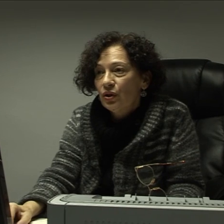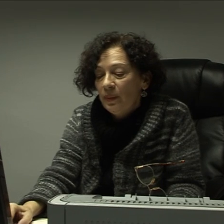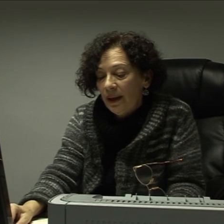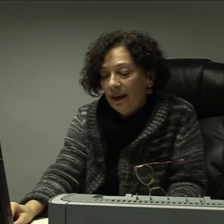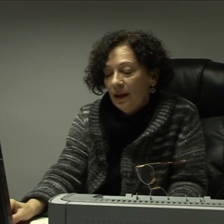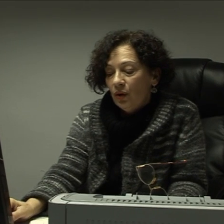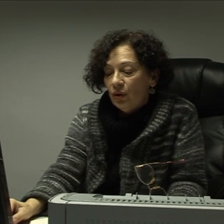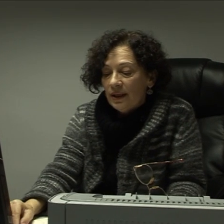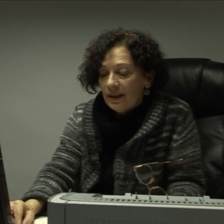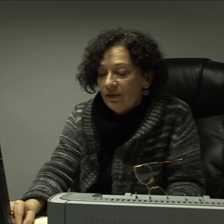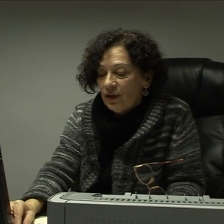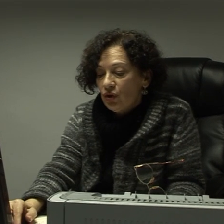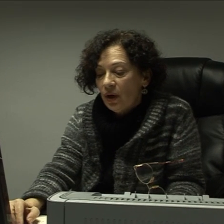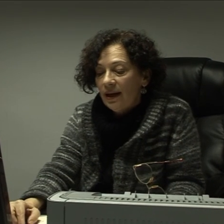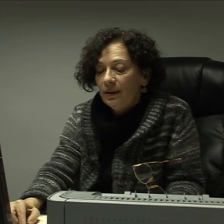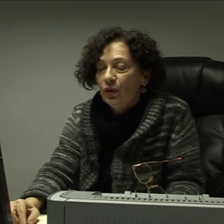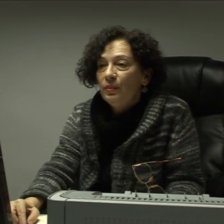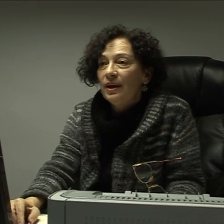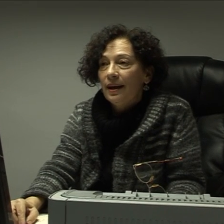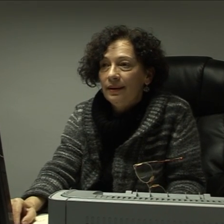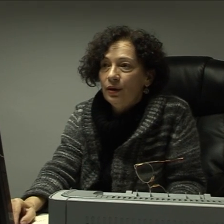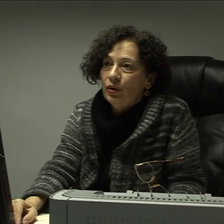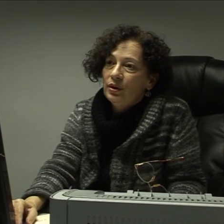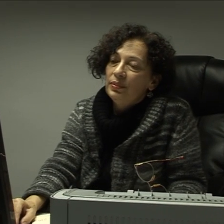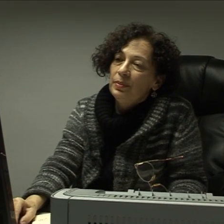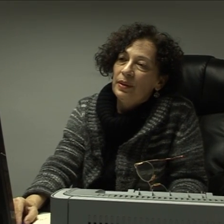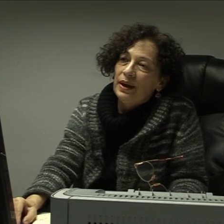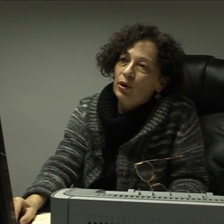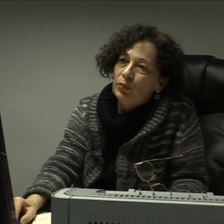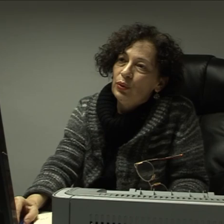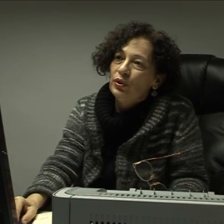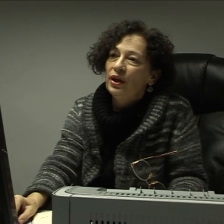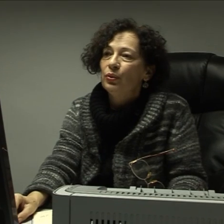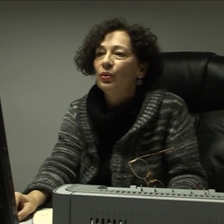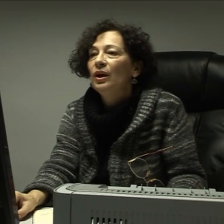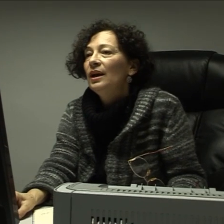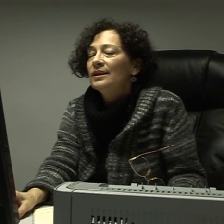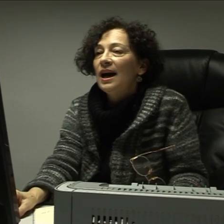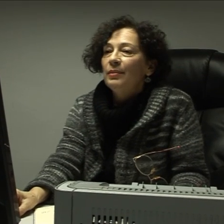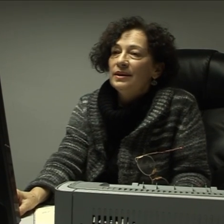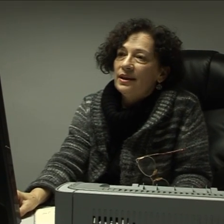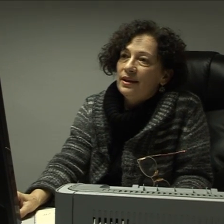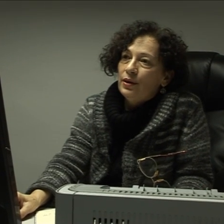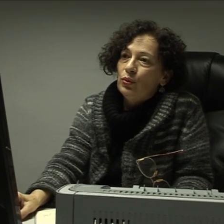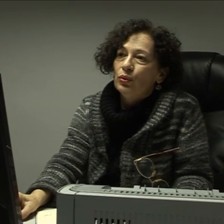osobe. Oni sve što radimo i mi rade i oni. Pripreme na kompjuteru, sami crtaju, to